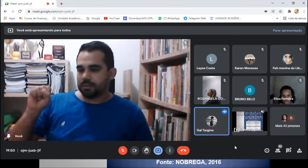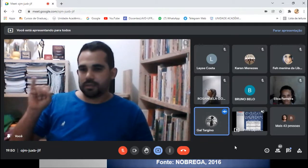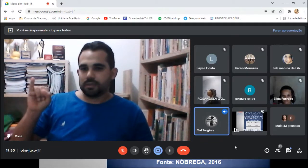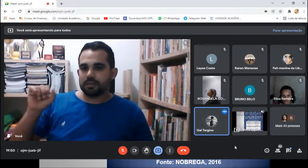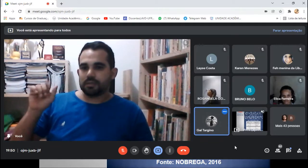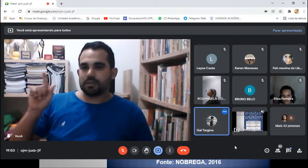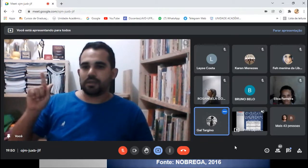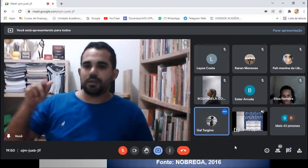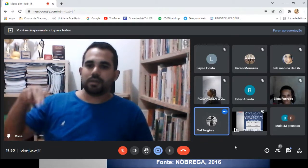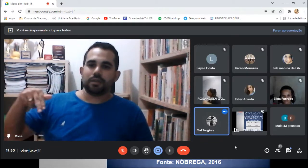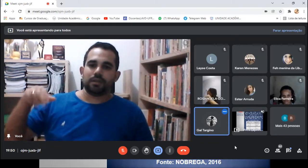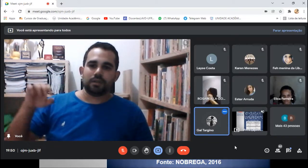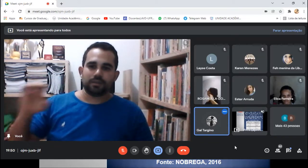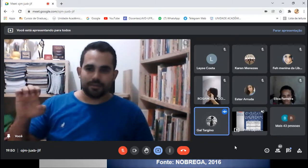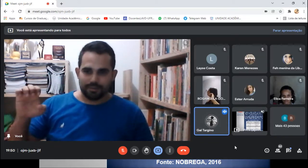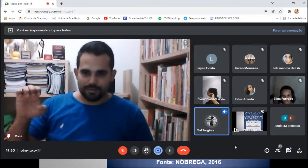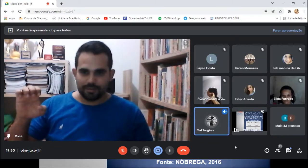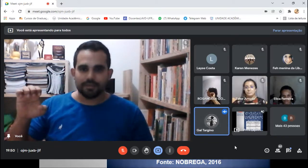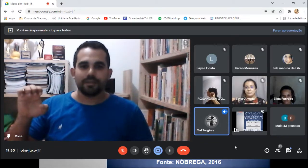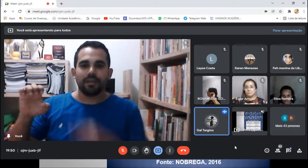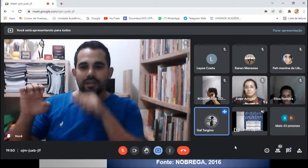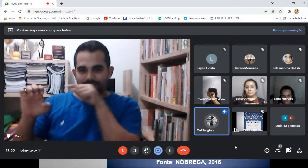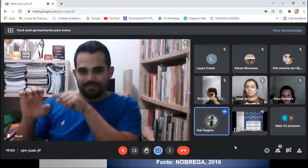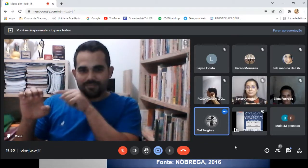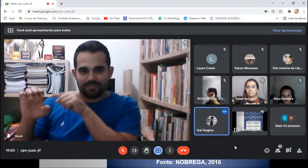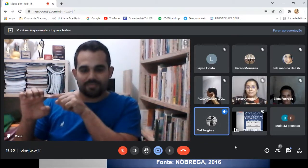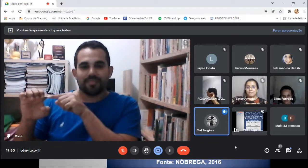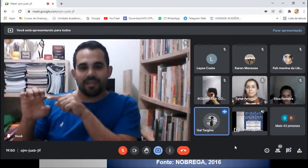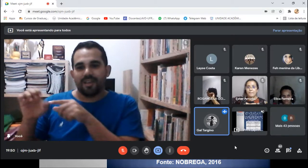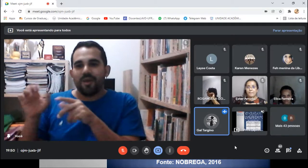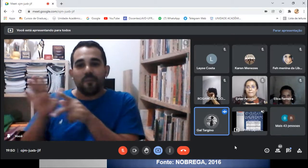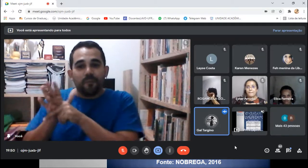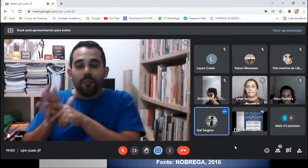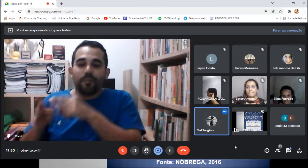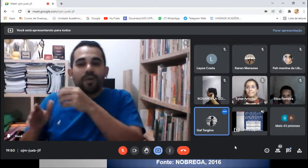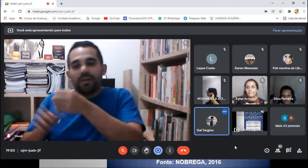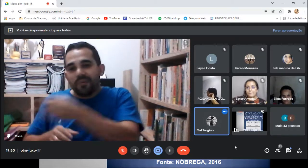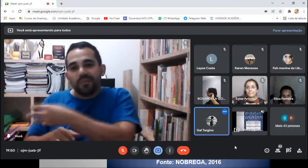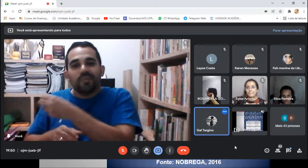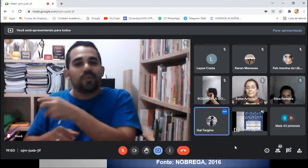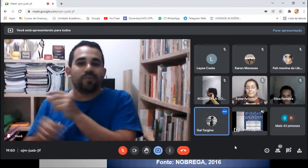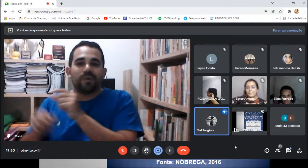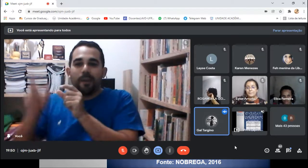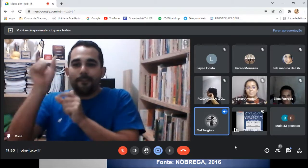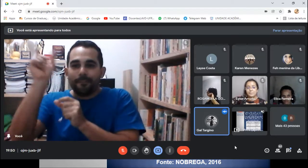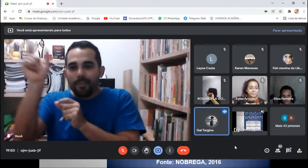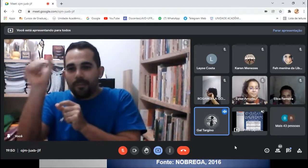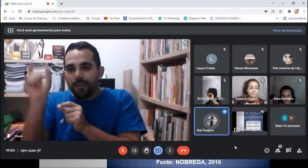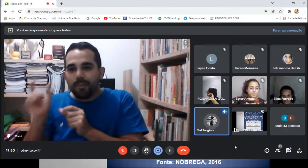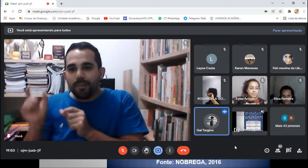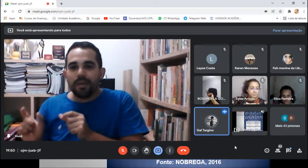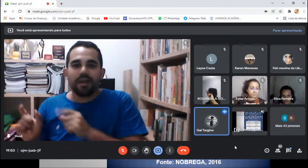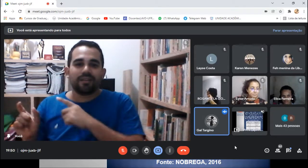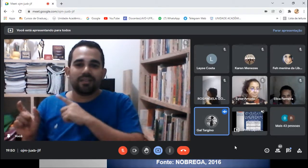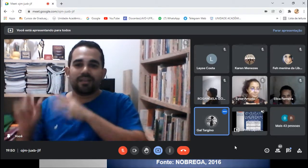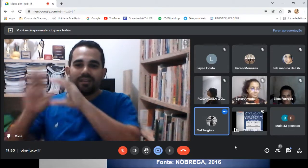Alosigne. Isso nas línguas de sinais, que é próprio das línguas